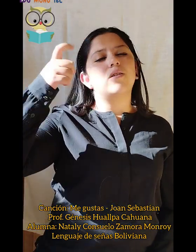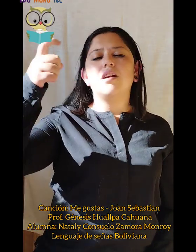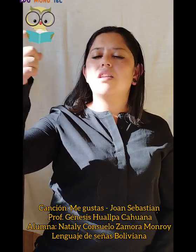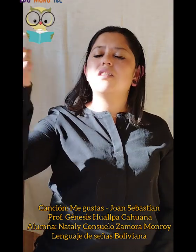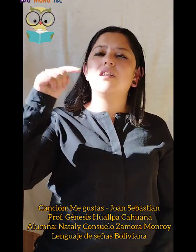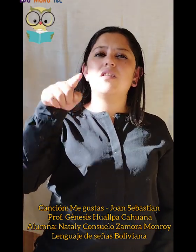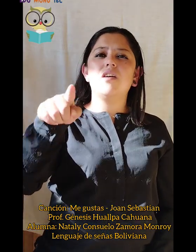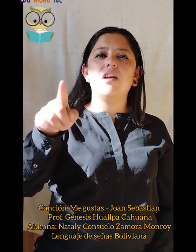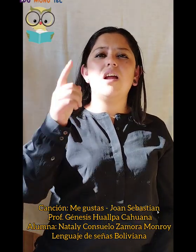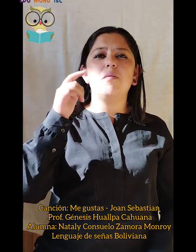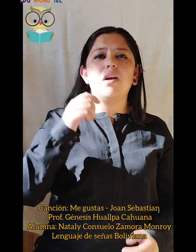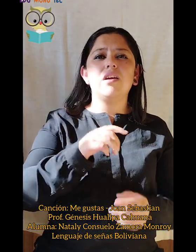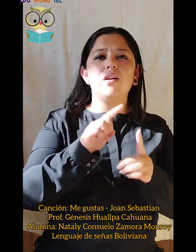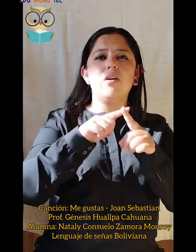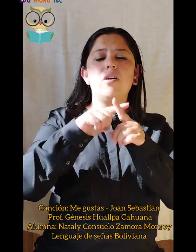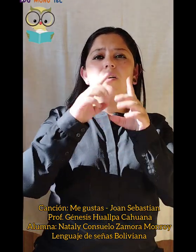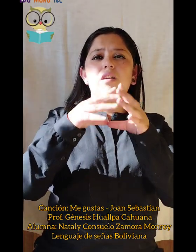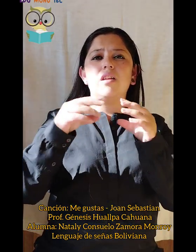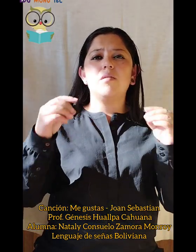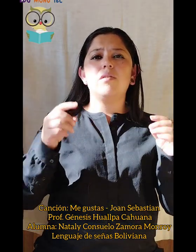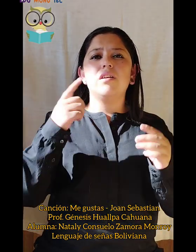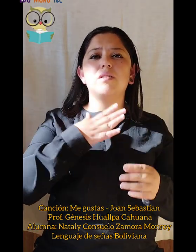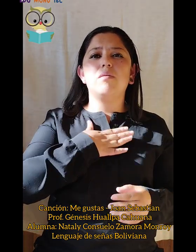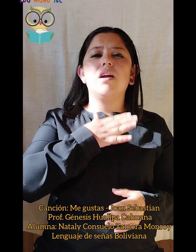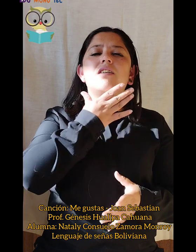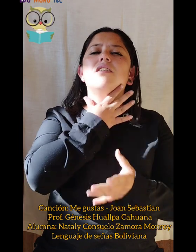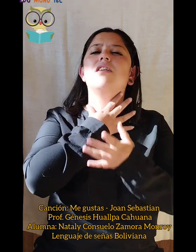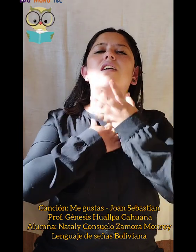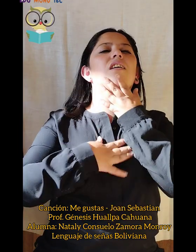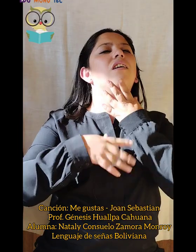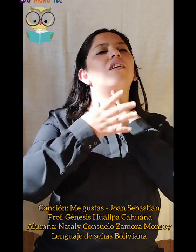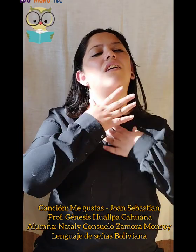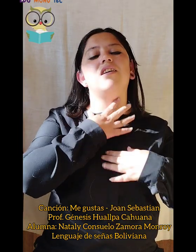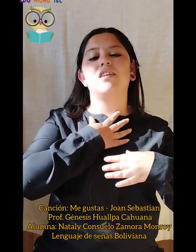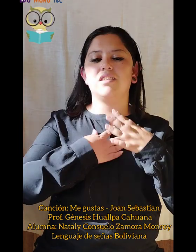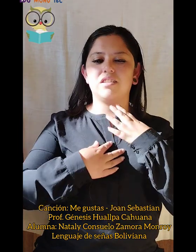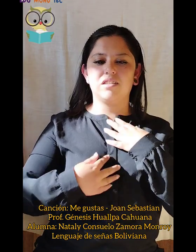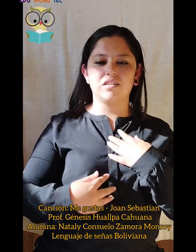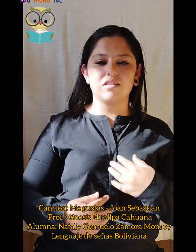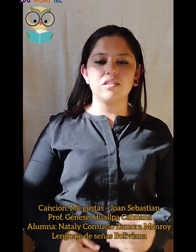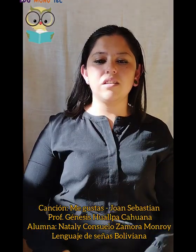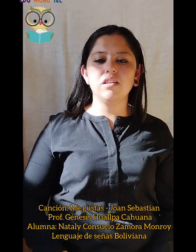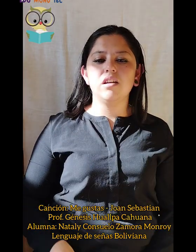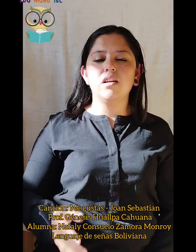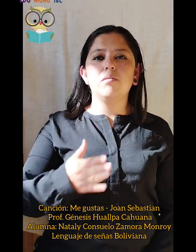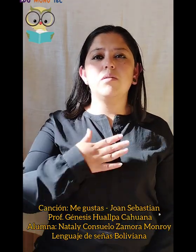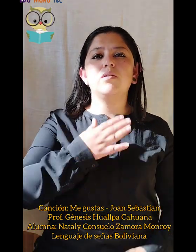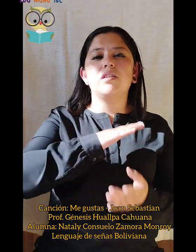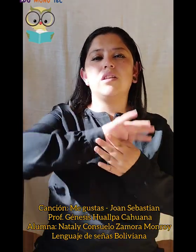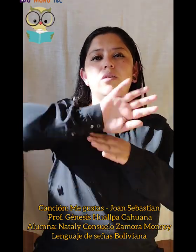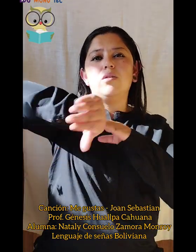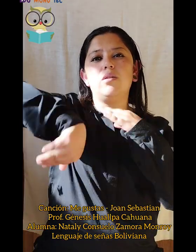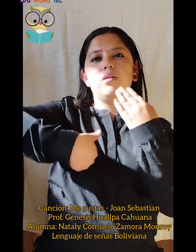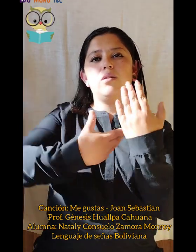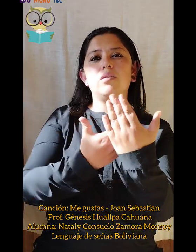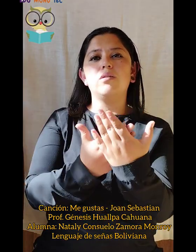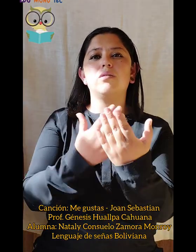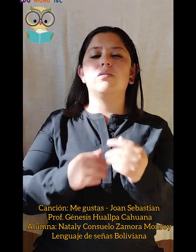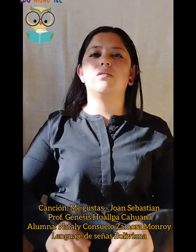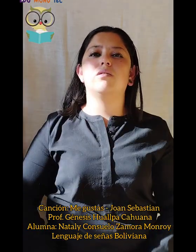Soñarte se hizo ya el mayor de mis placeres placeres Me gusta todo